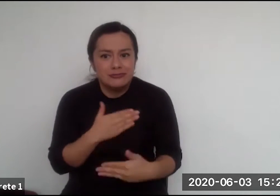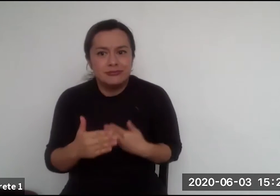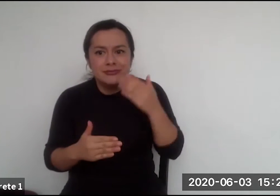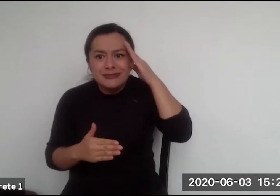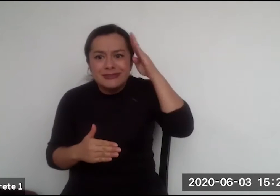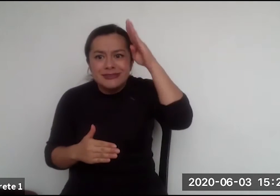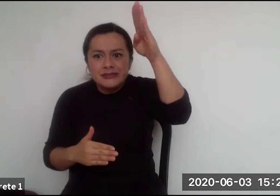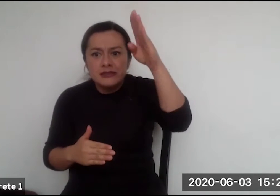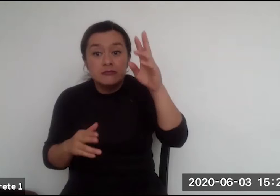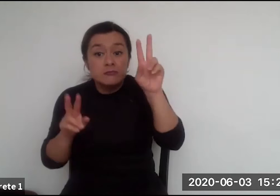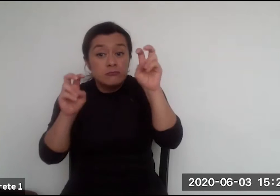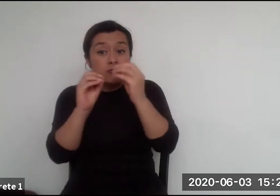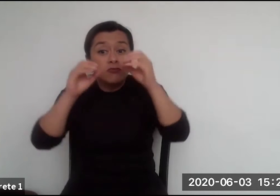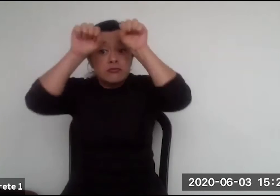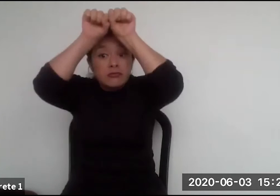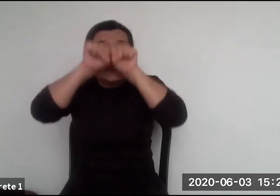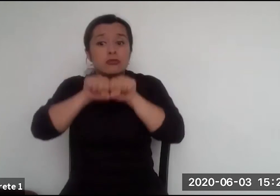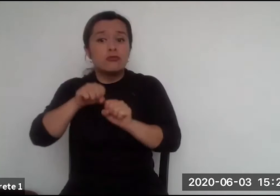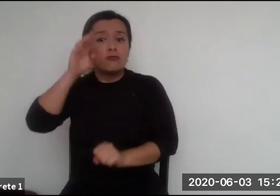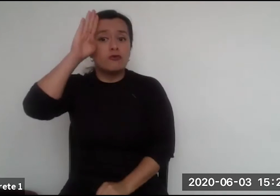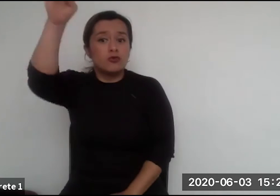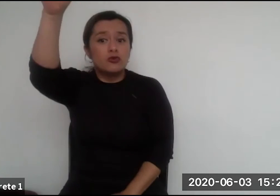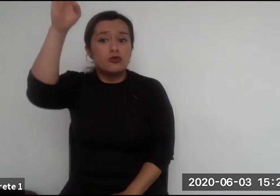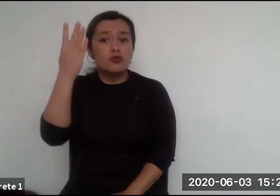eu vou tentar também pensar um pouco